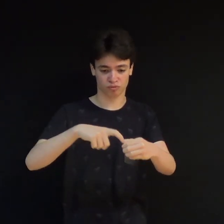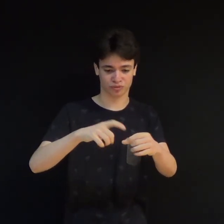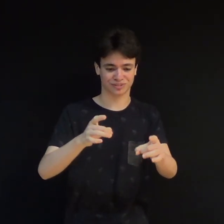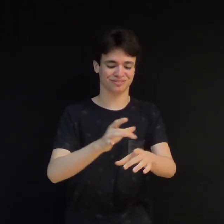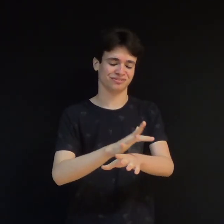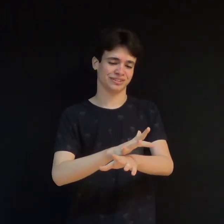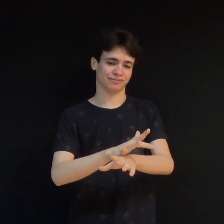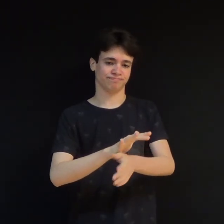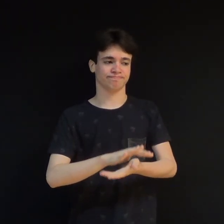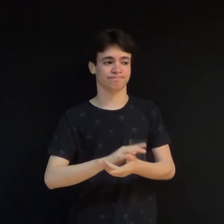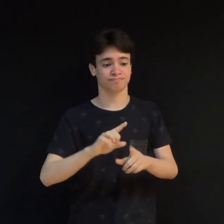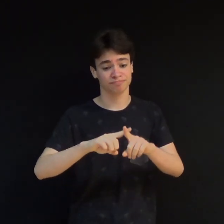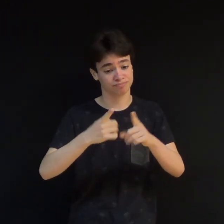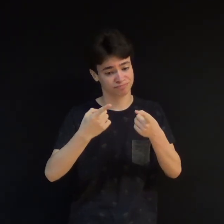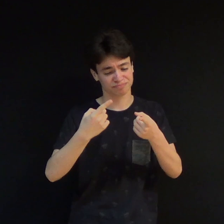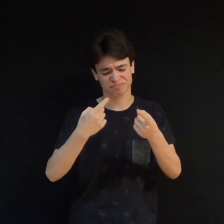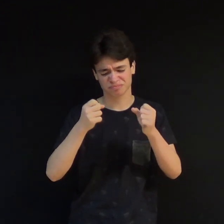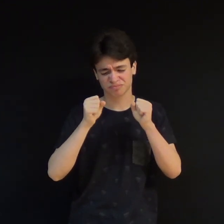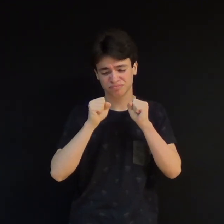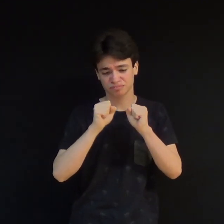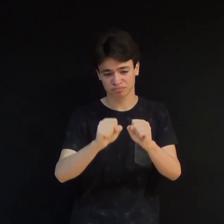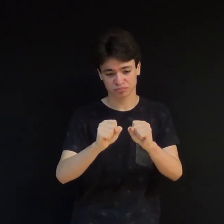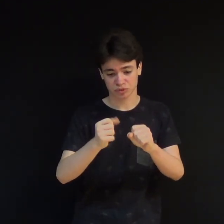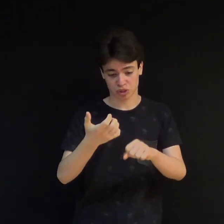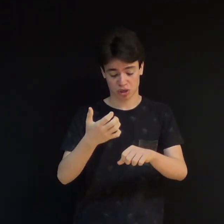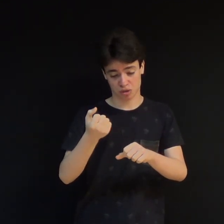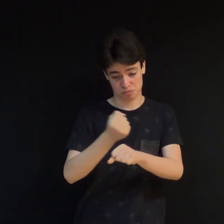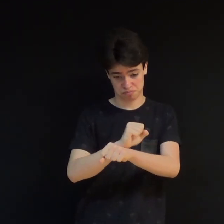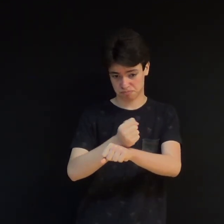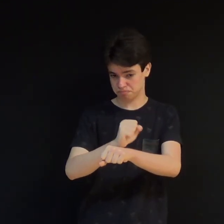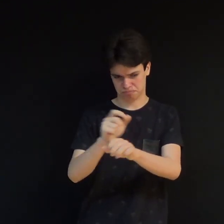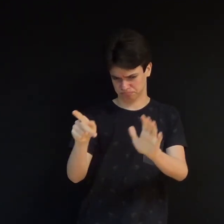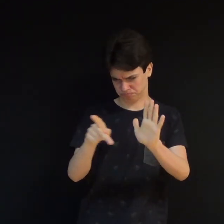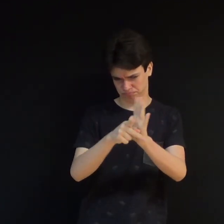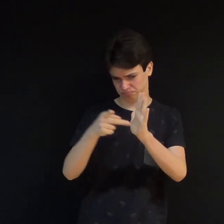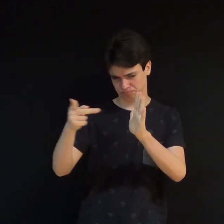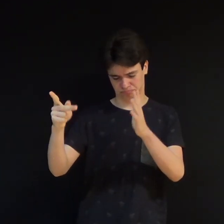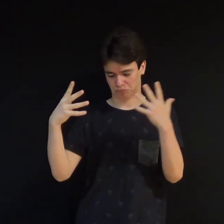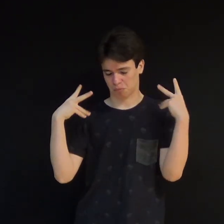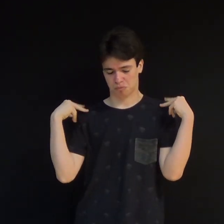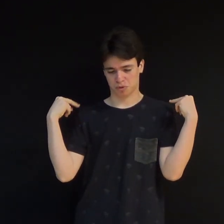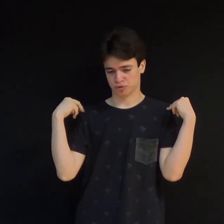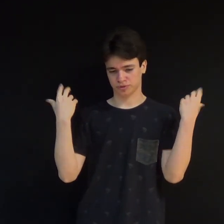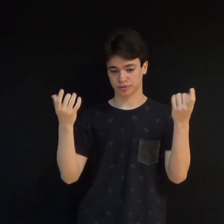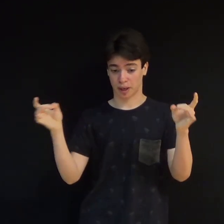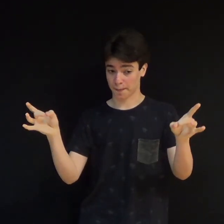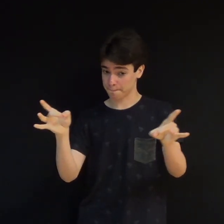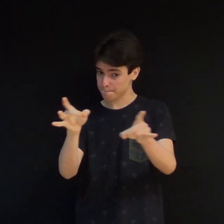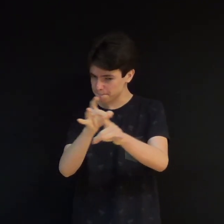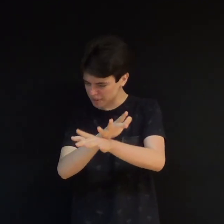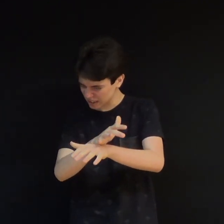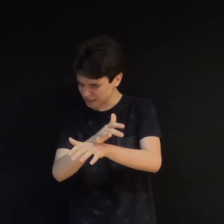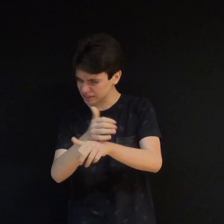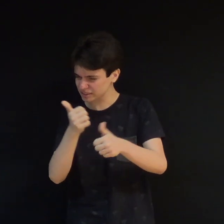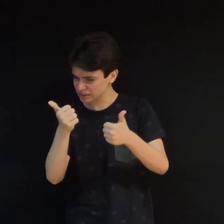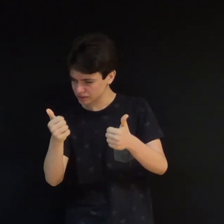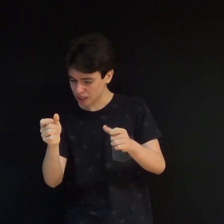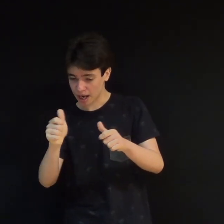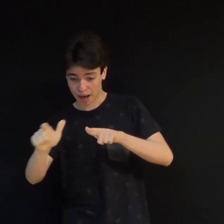nem ofereceu voltar com calma pessoal dele após o fim do expediente de trabalho para me levar de volta para casa